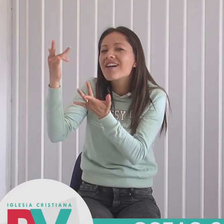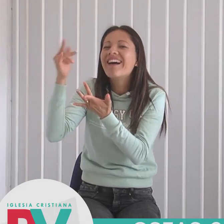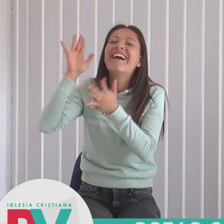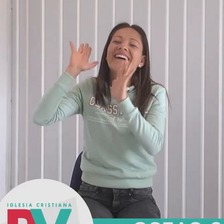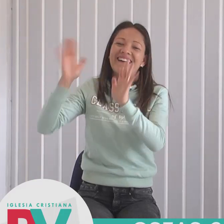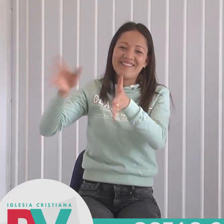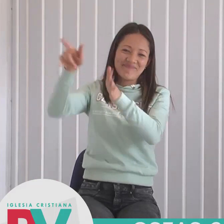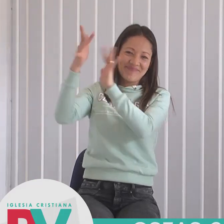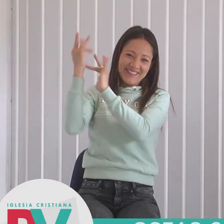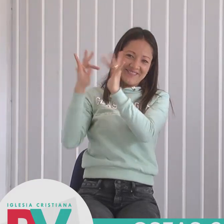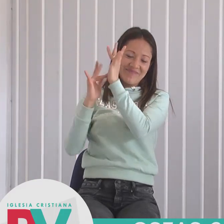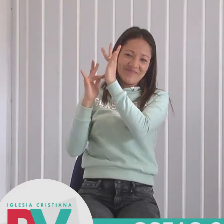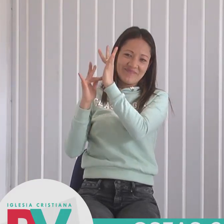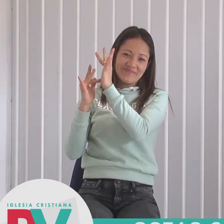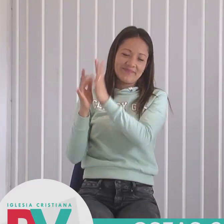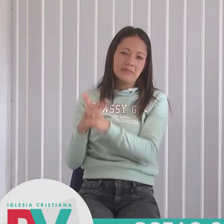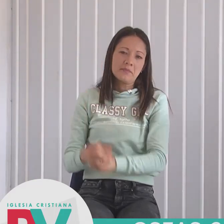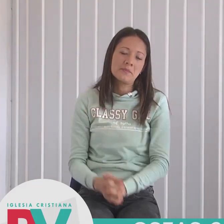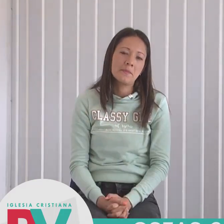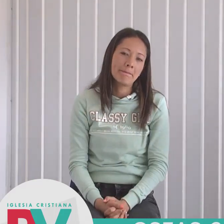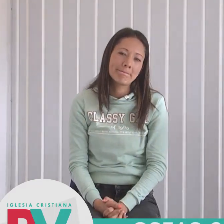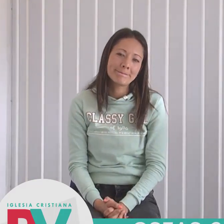El Señor Jesús.